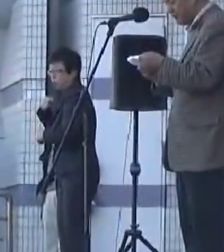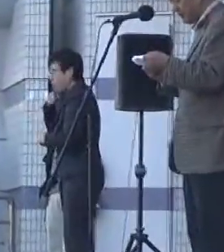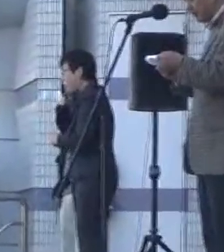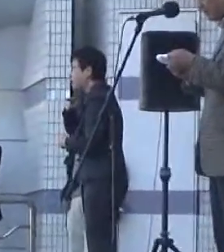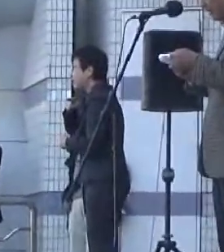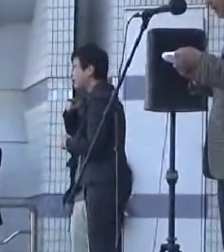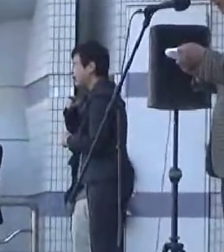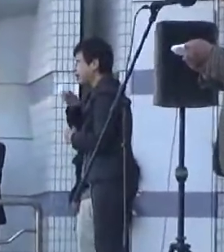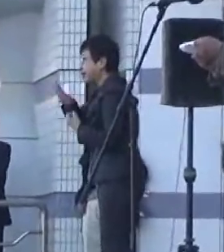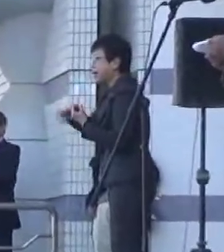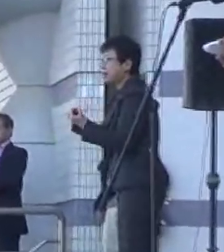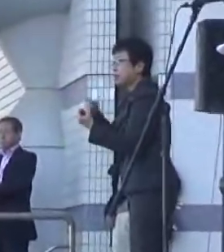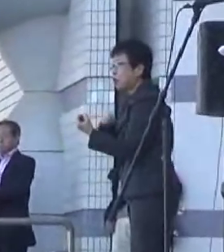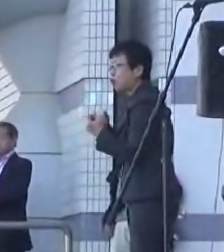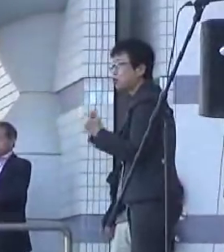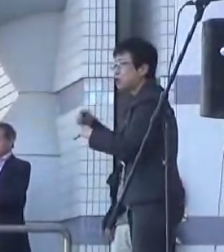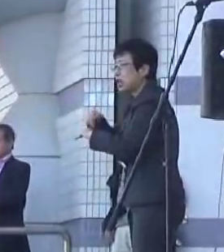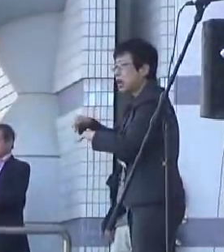を